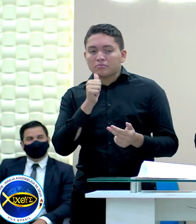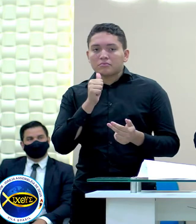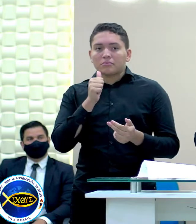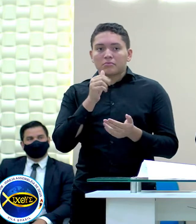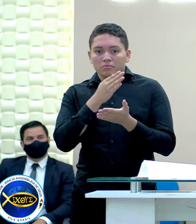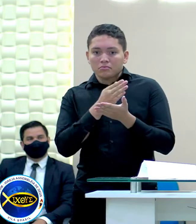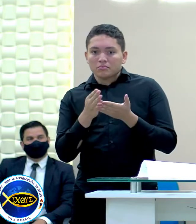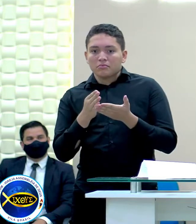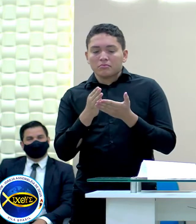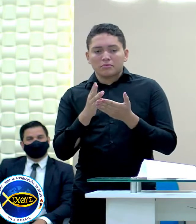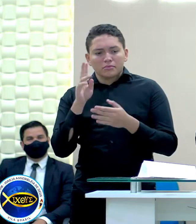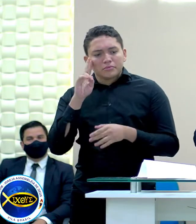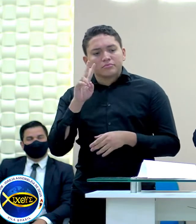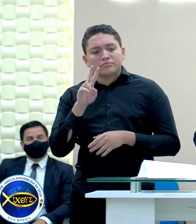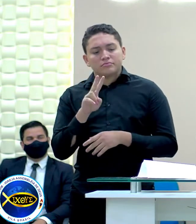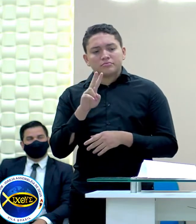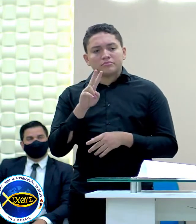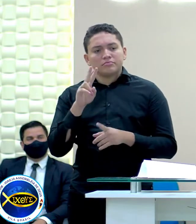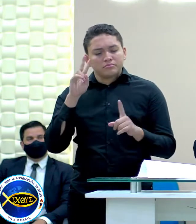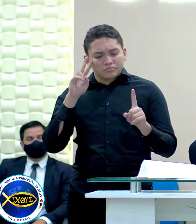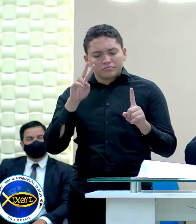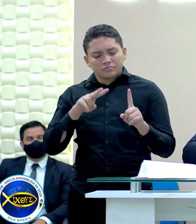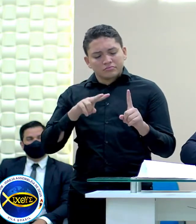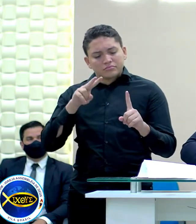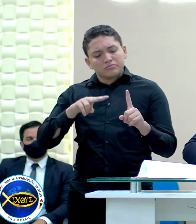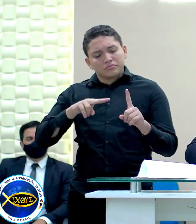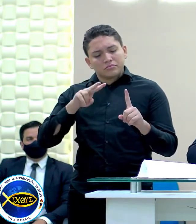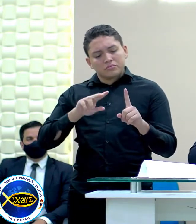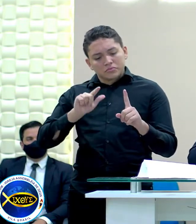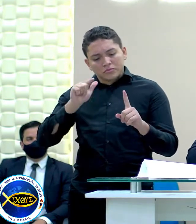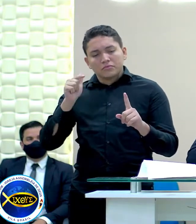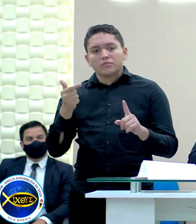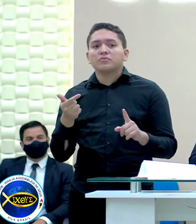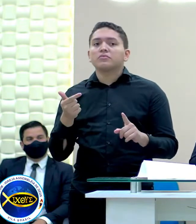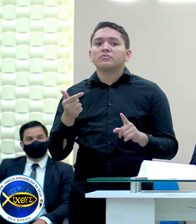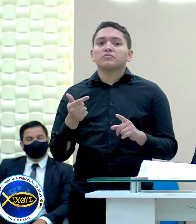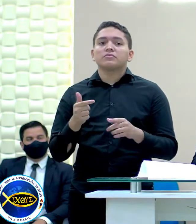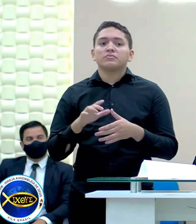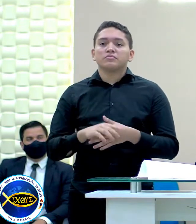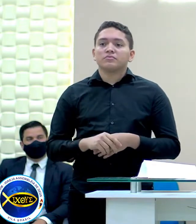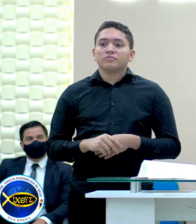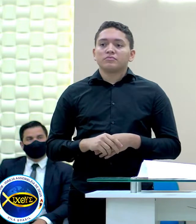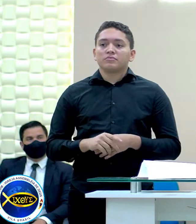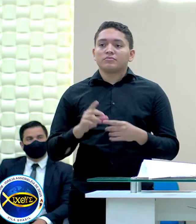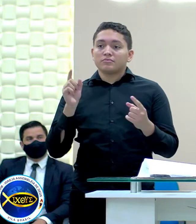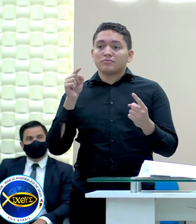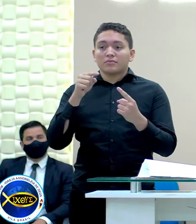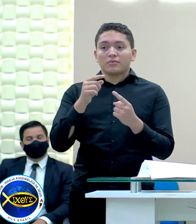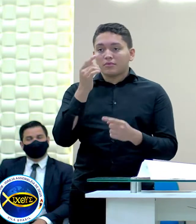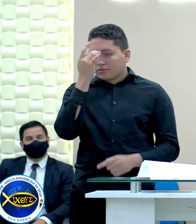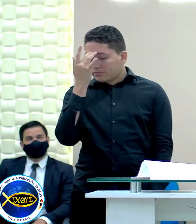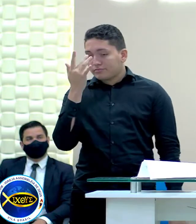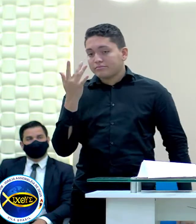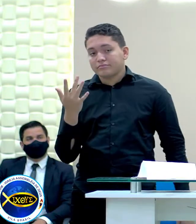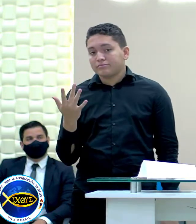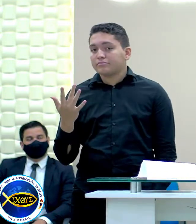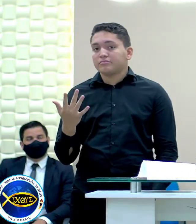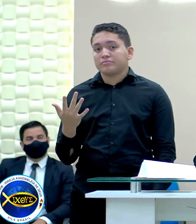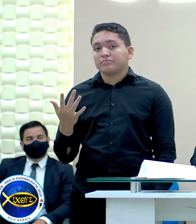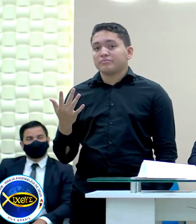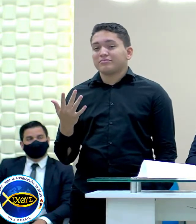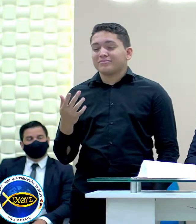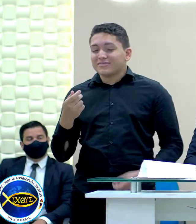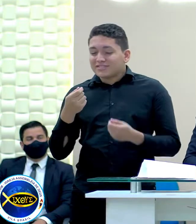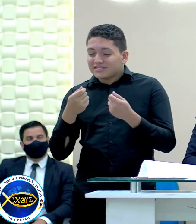a enxergá-lo, a olhar para ele com outros olhos. Não é fácil, a tentação